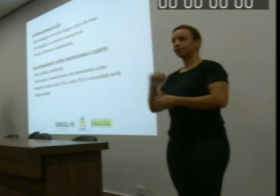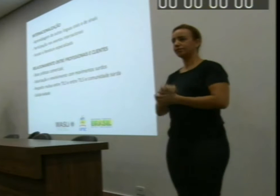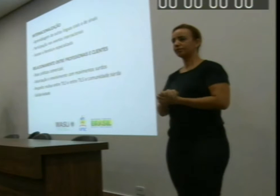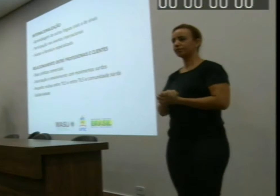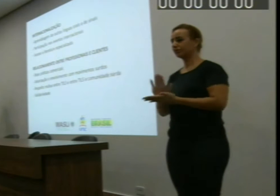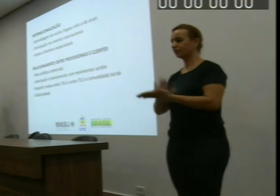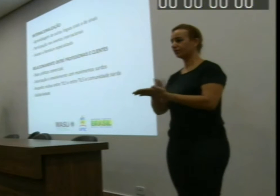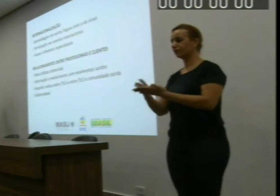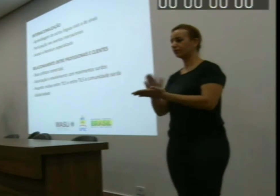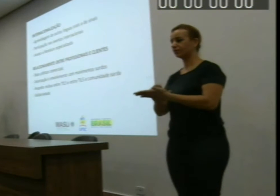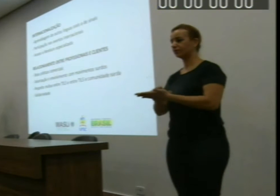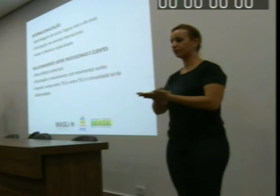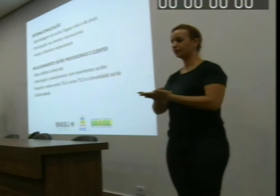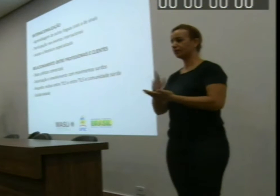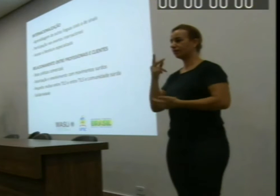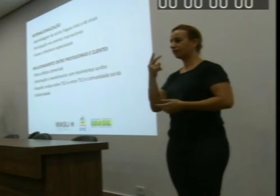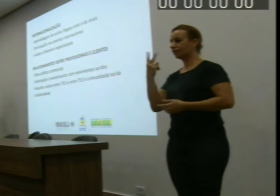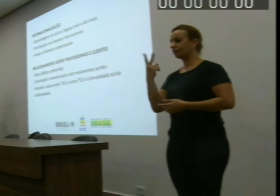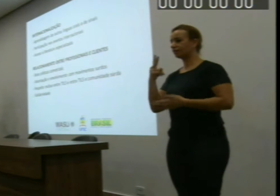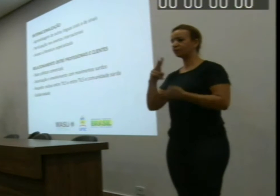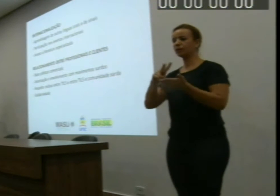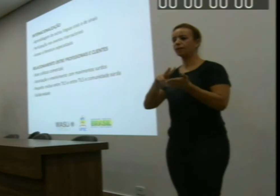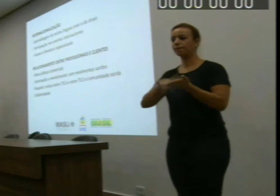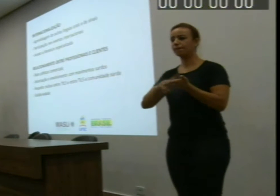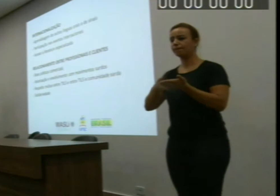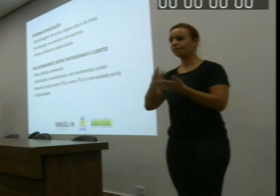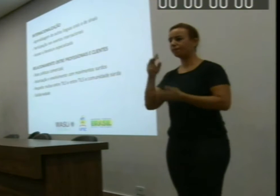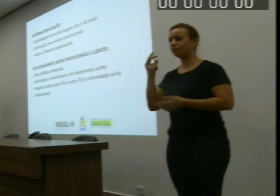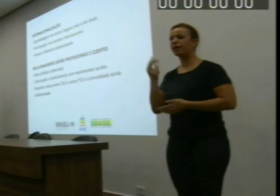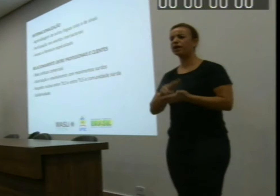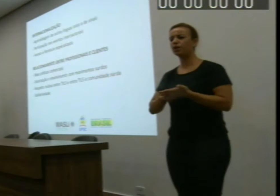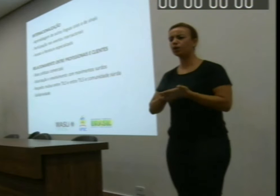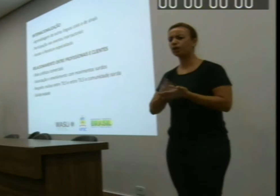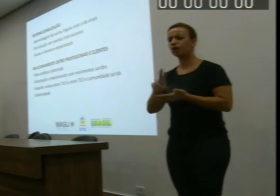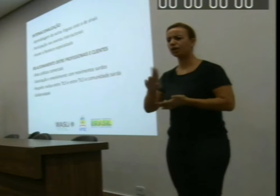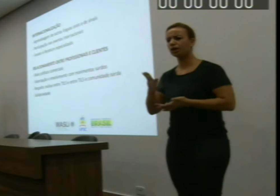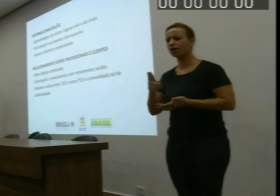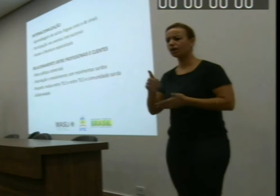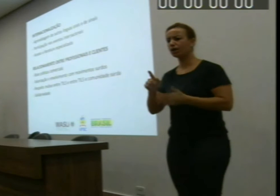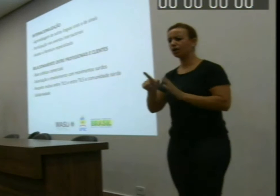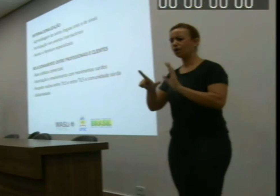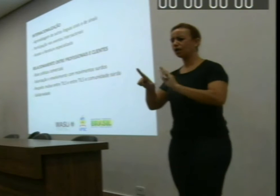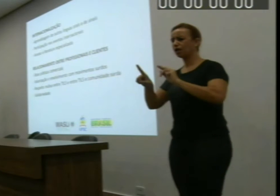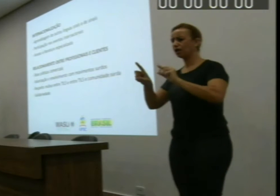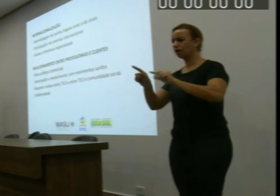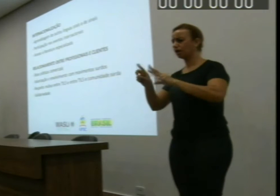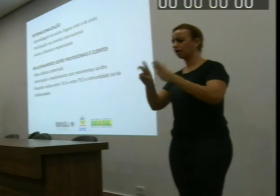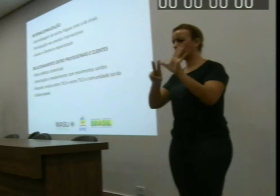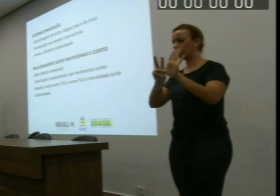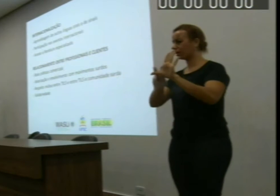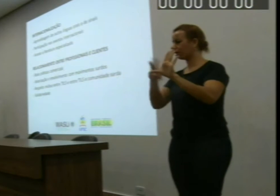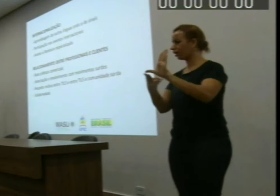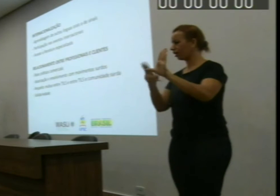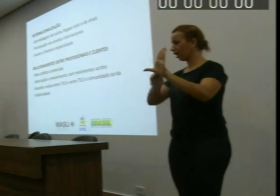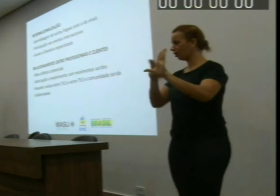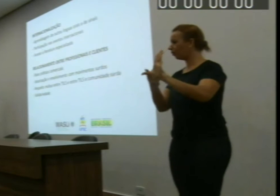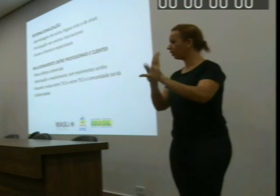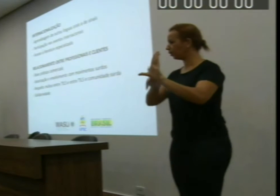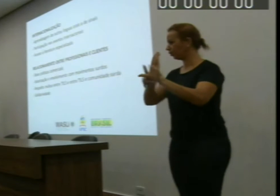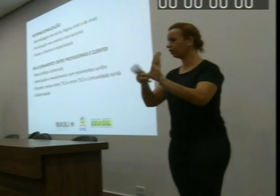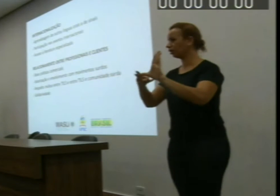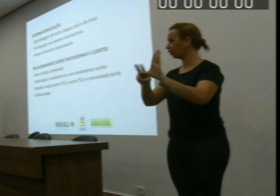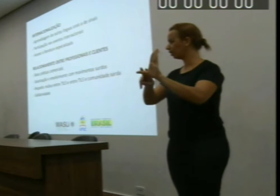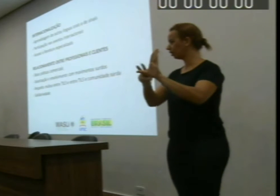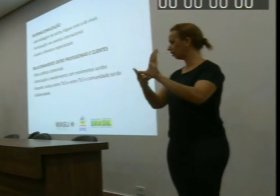intérpretes apenas bilíngues entre português e inglês mas que a gente também interpreta outras línguas que a gente também pode interpretar